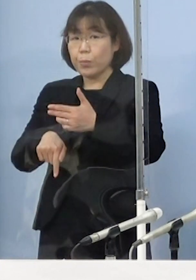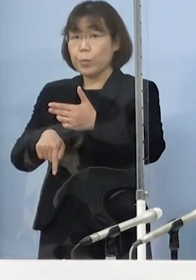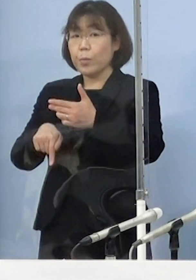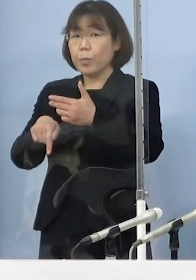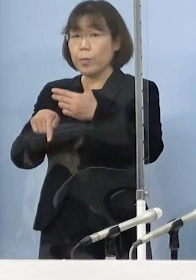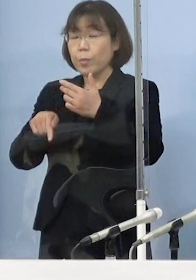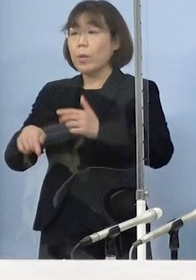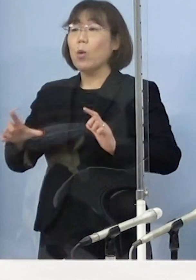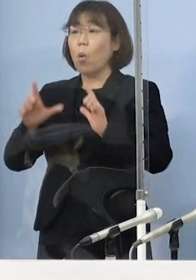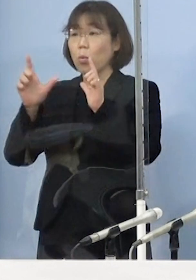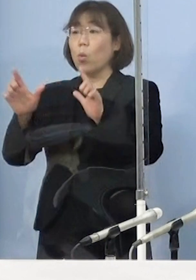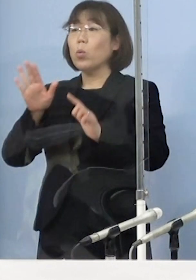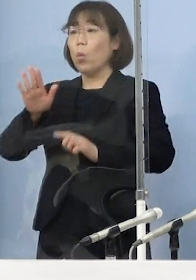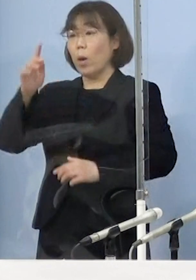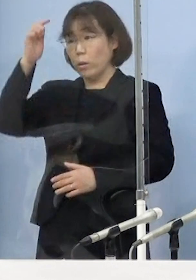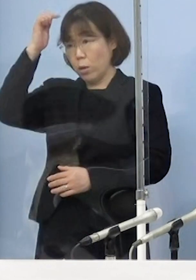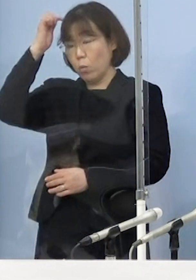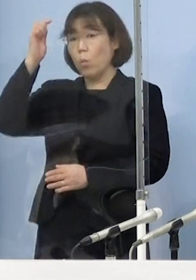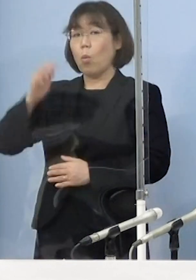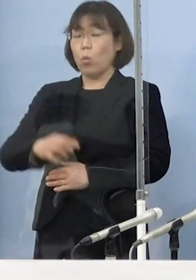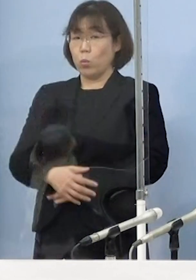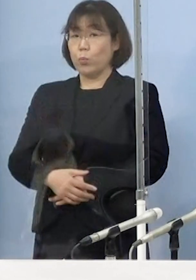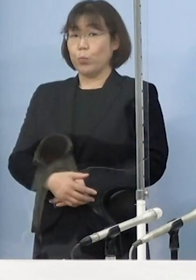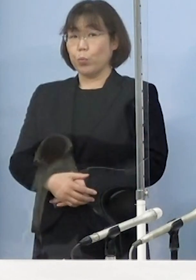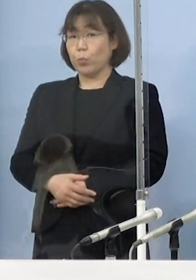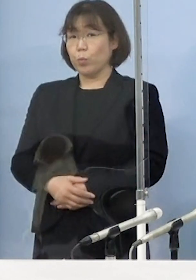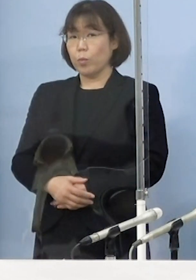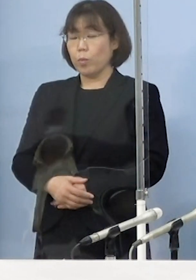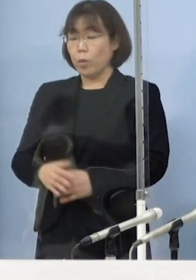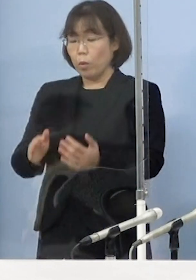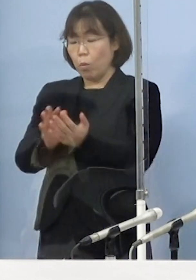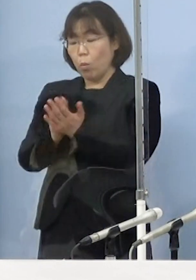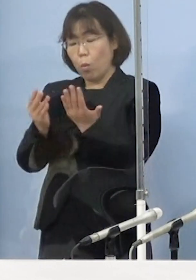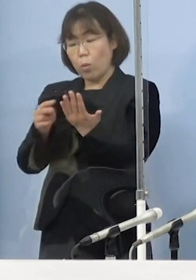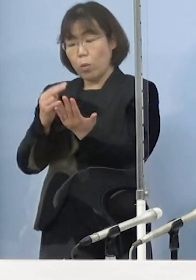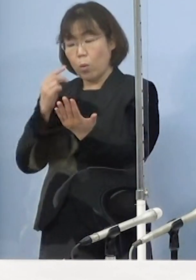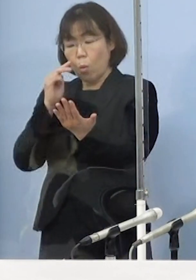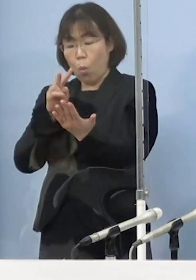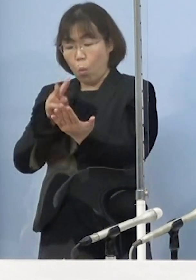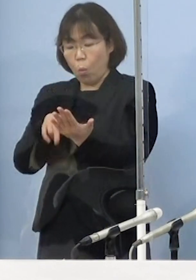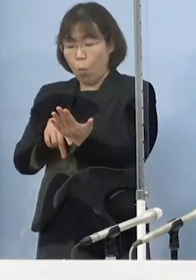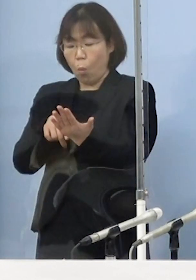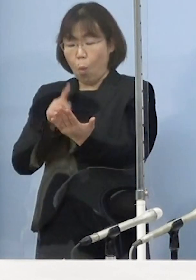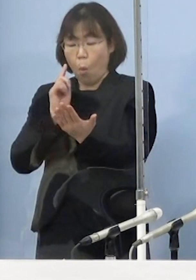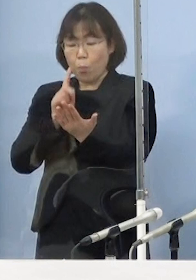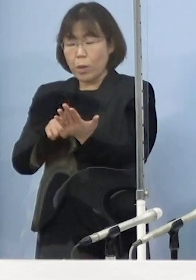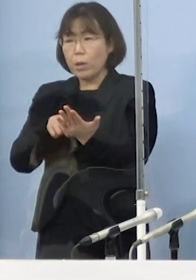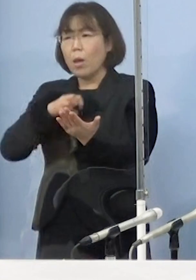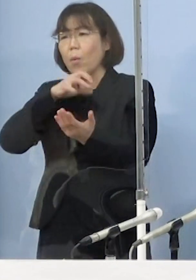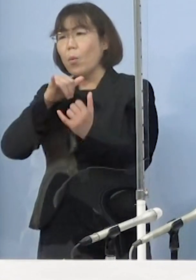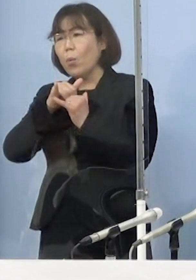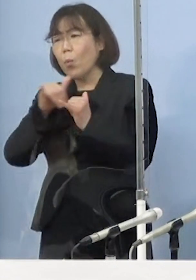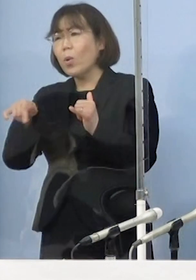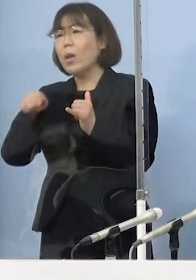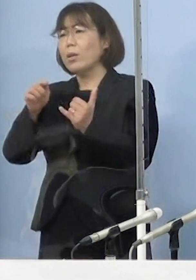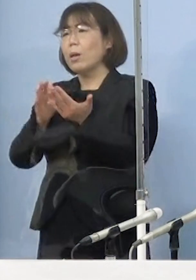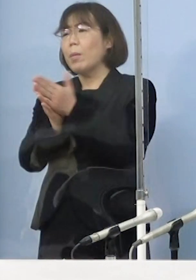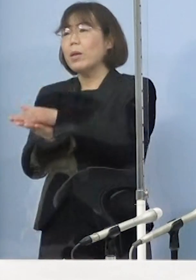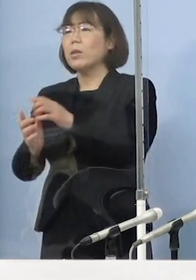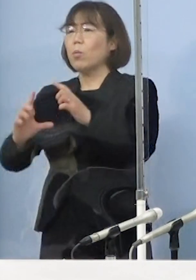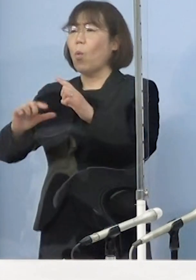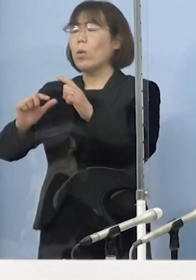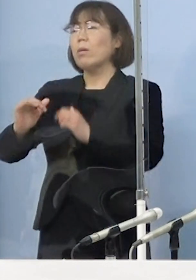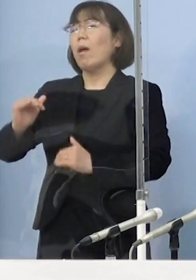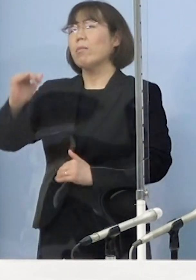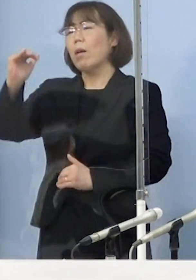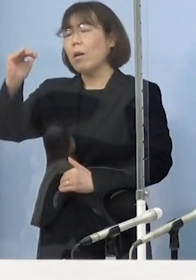ご公表していただいていると思うんですが、それを見てても高齢になればなるほど死亡率が高まっている ような